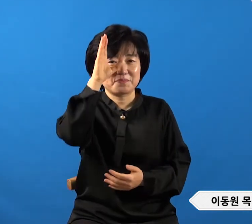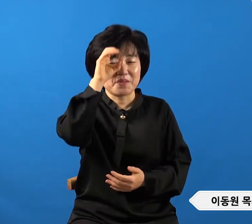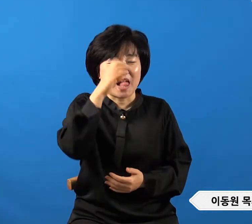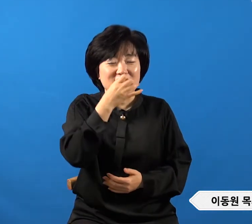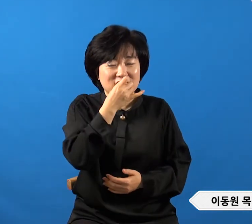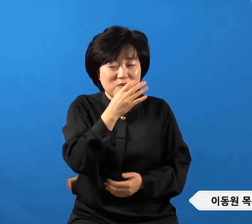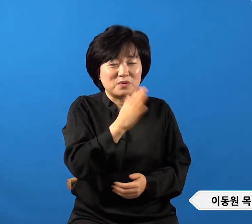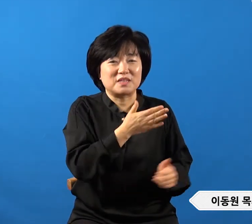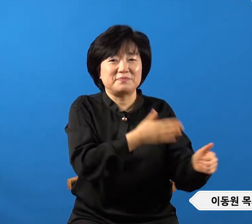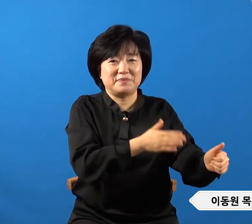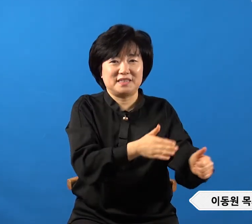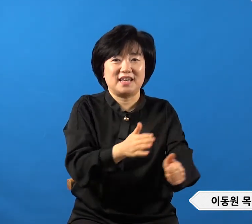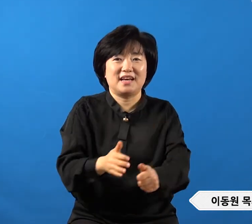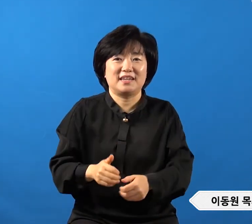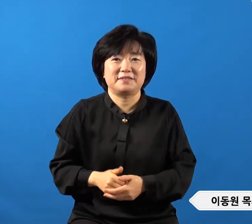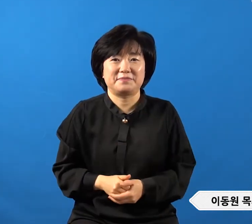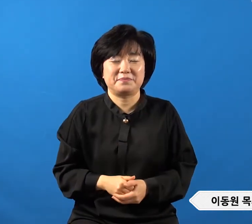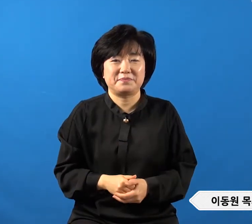알곡 되십시다.